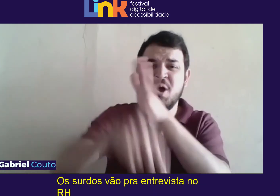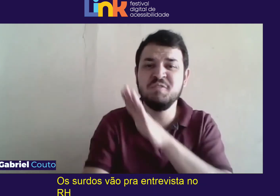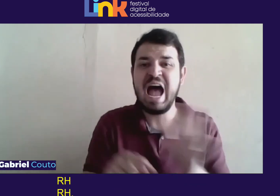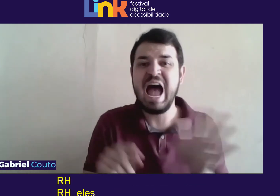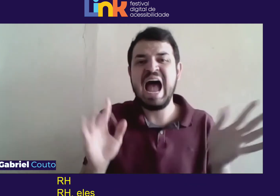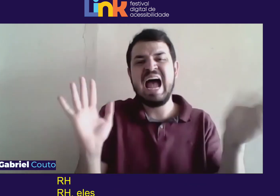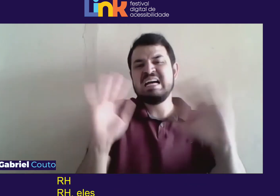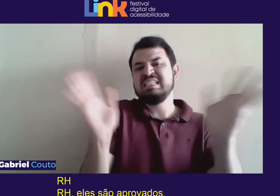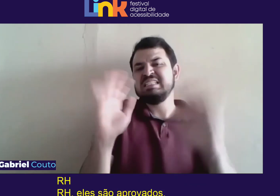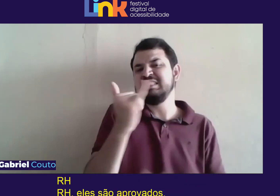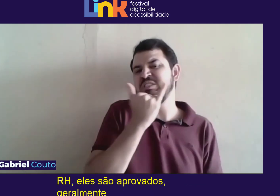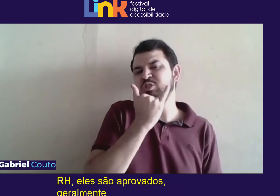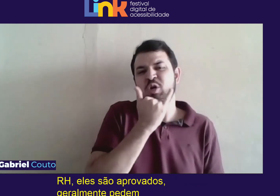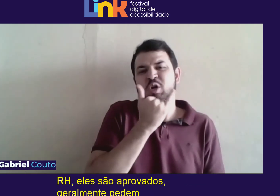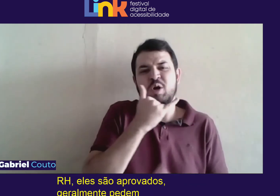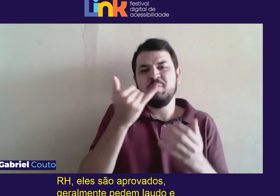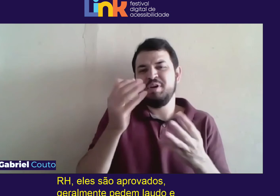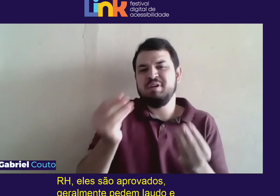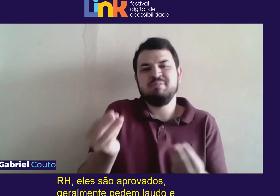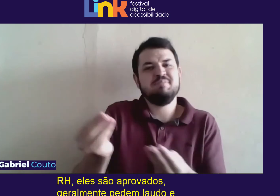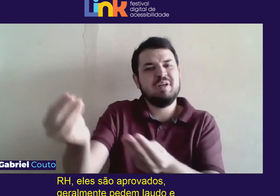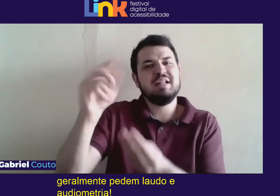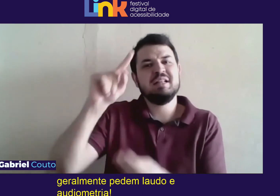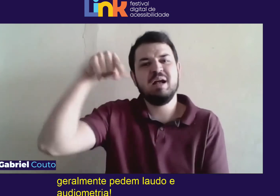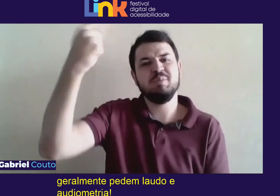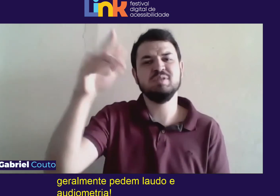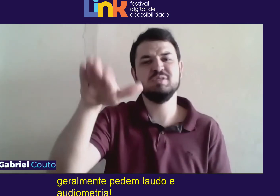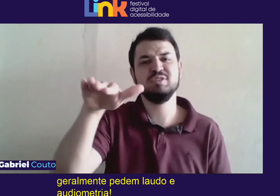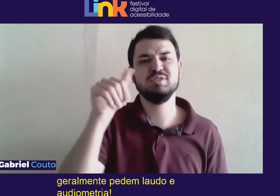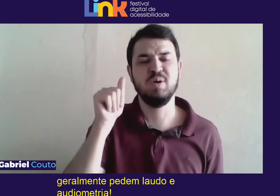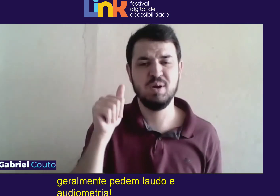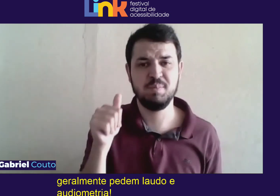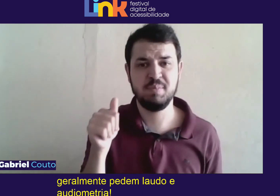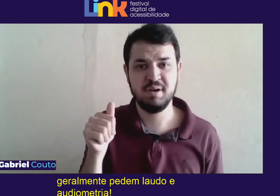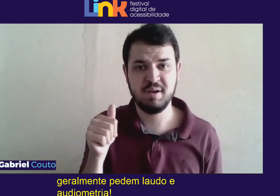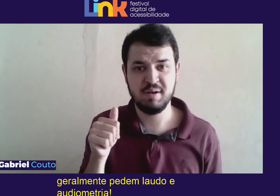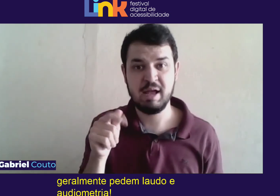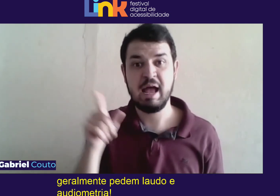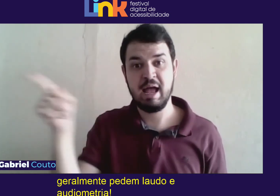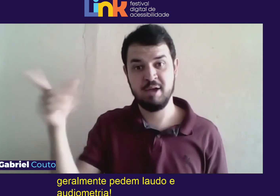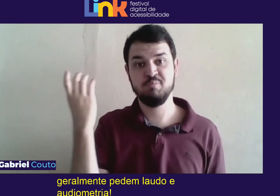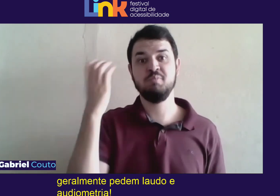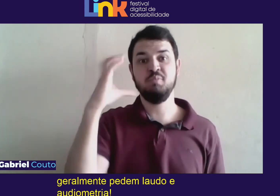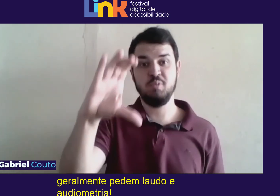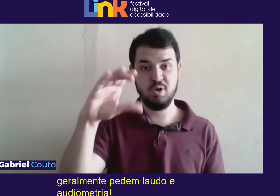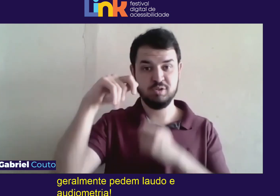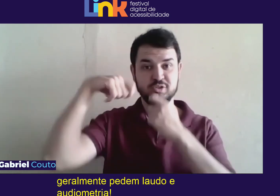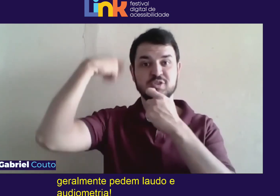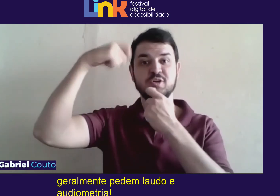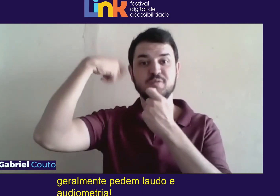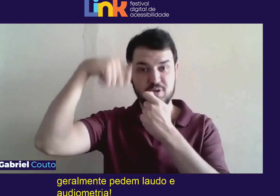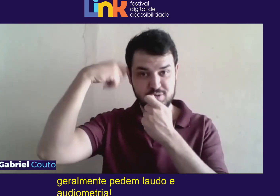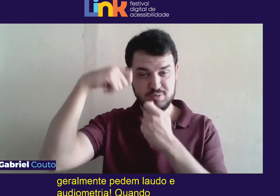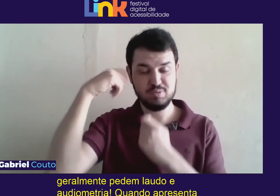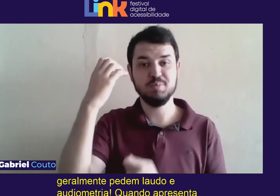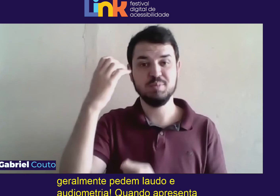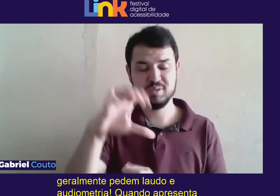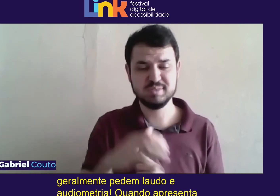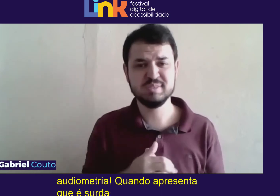e a audiometria. Quando ela apresenta que ela é uma surda profunda, ela sempre tem a resposta de que depois eles entrarão